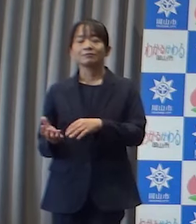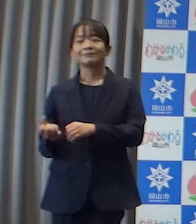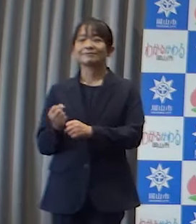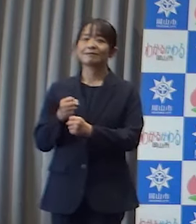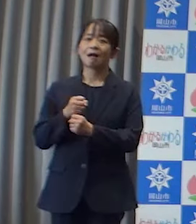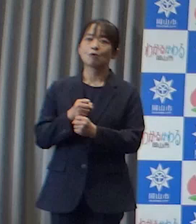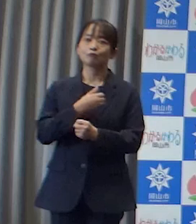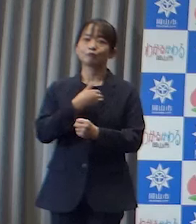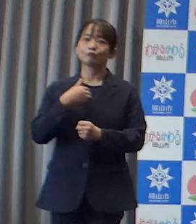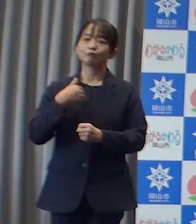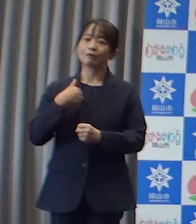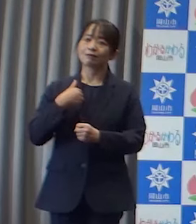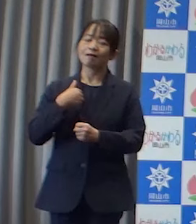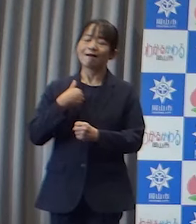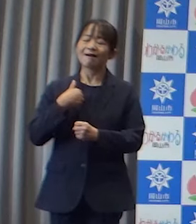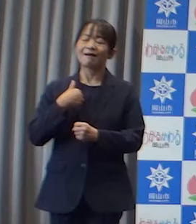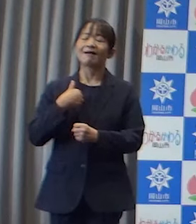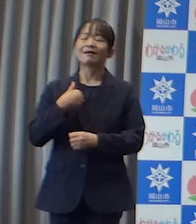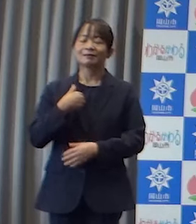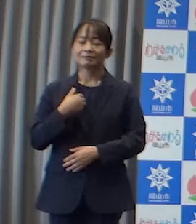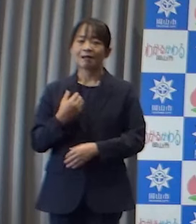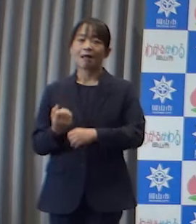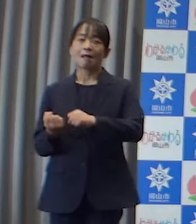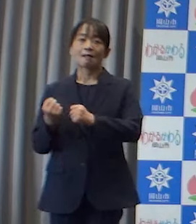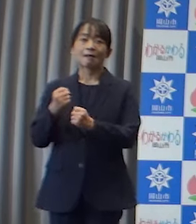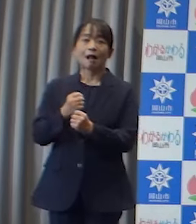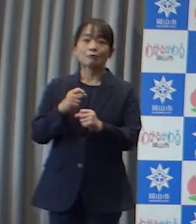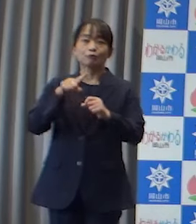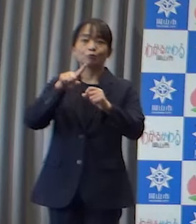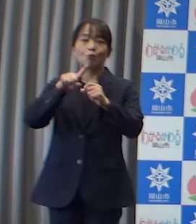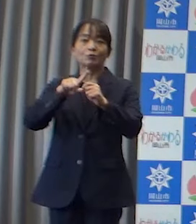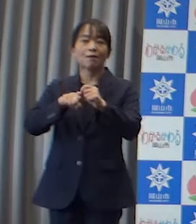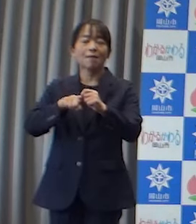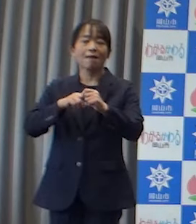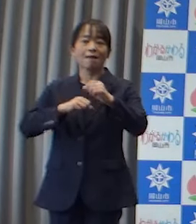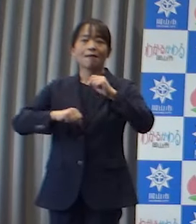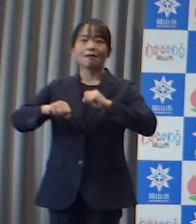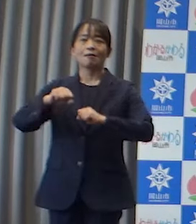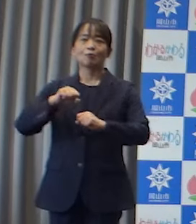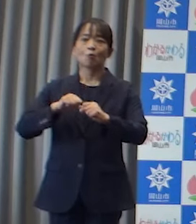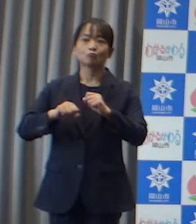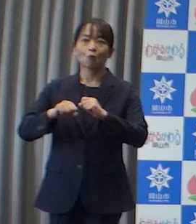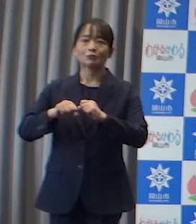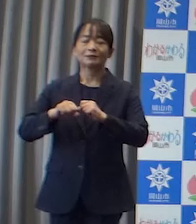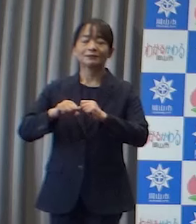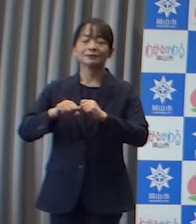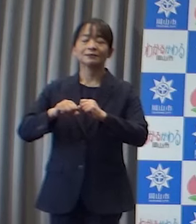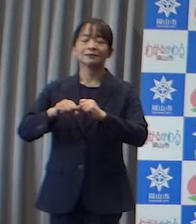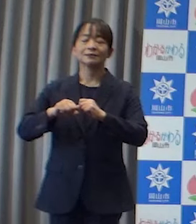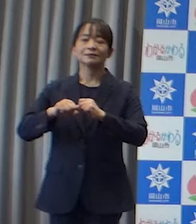、回復するように動いていく、そのために、